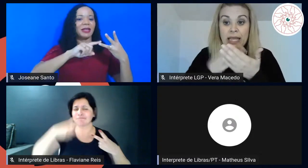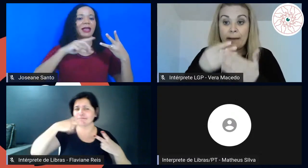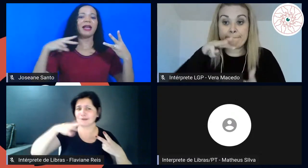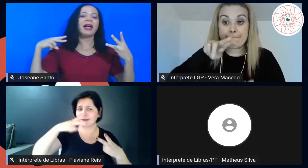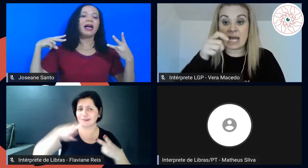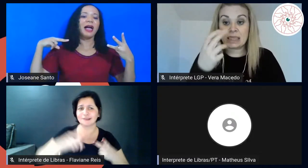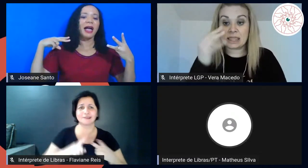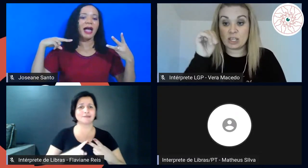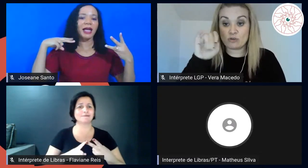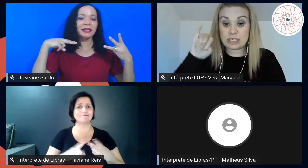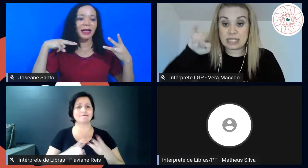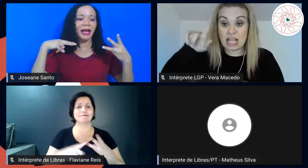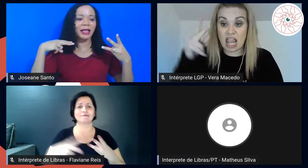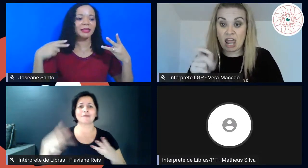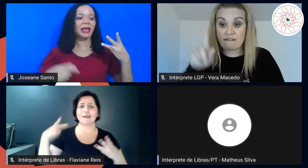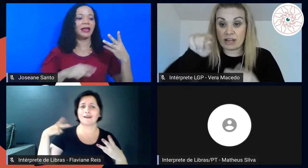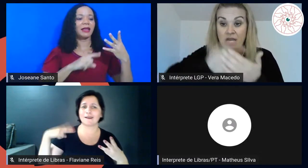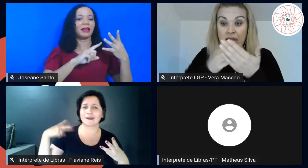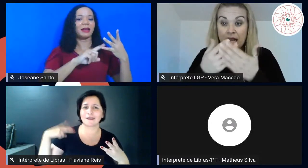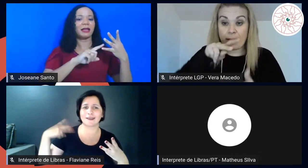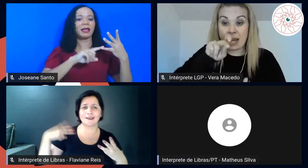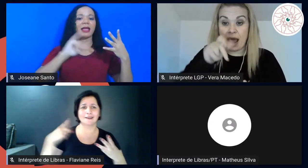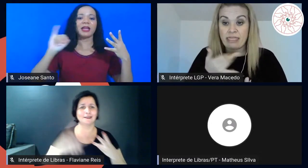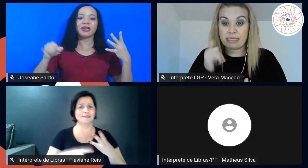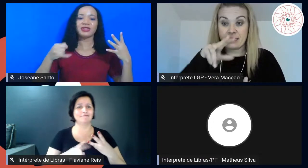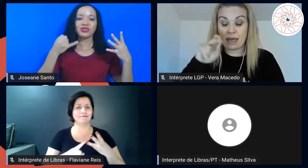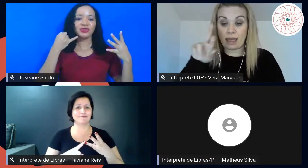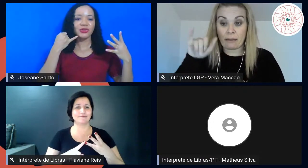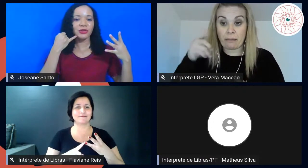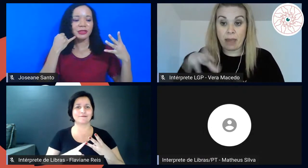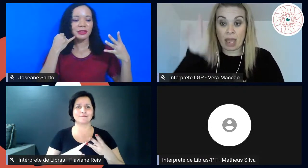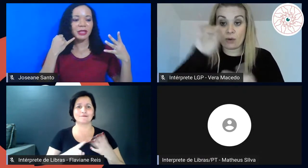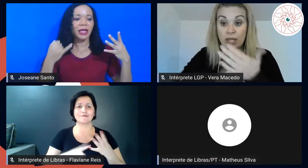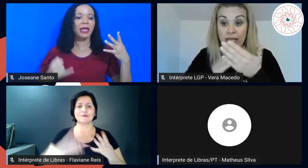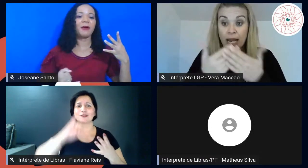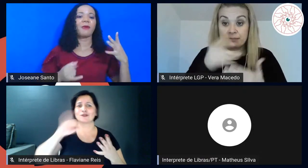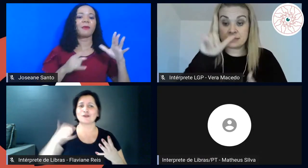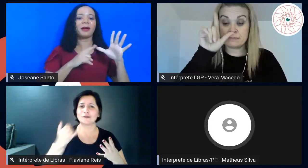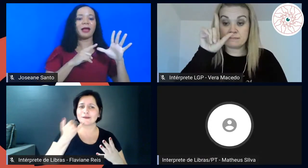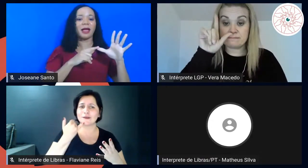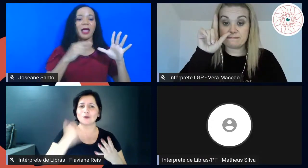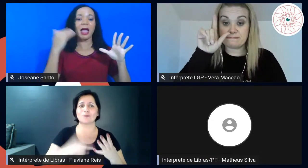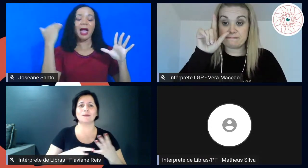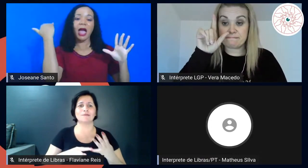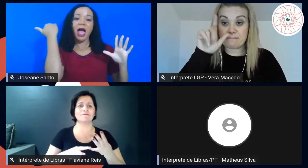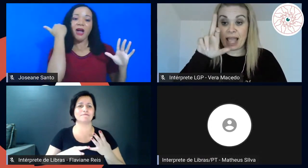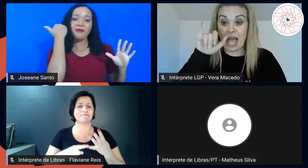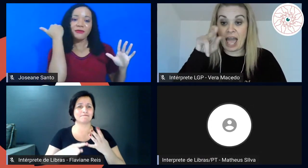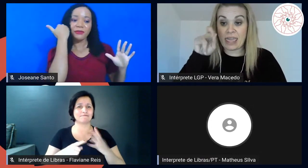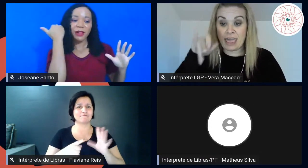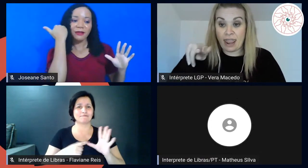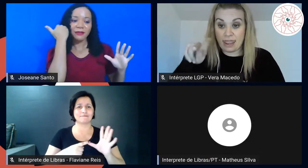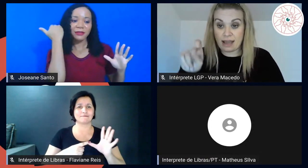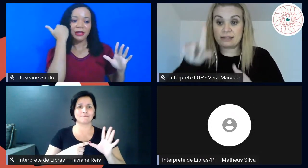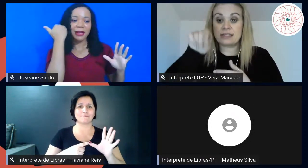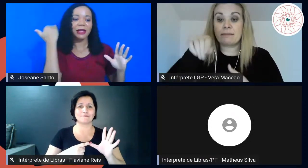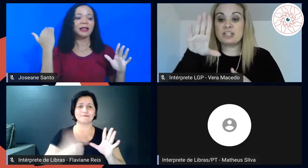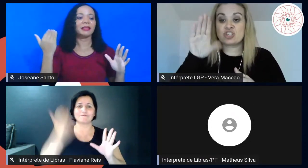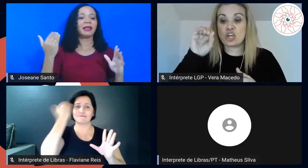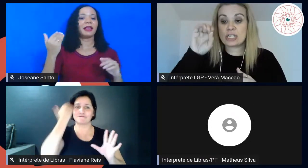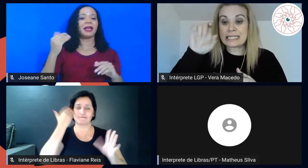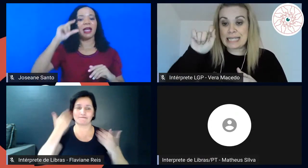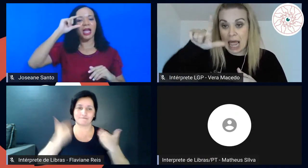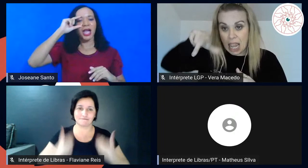Silva, a intérprete Nádia Ribeiro, a intérprete Raiana e Joselma.